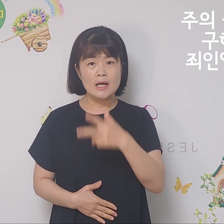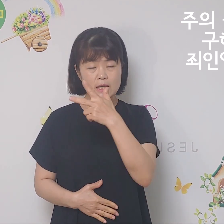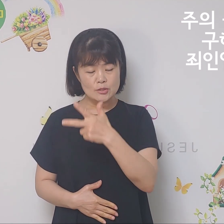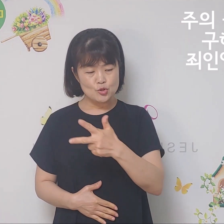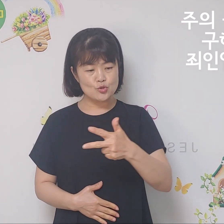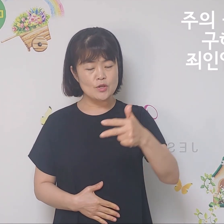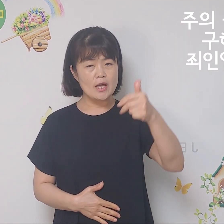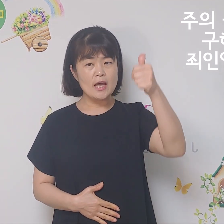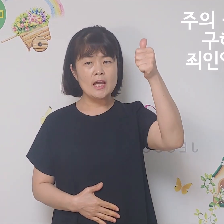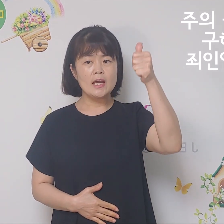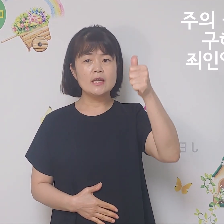연결합니다. 주의